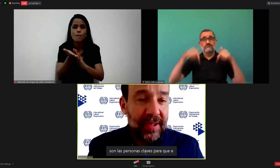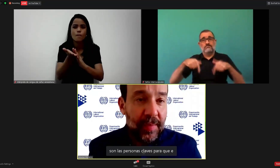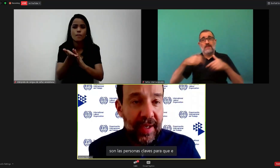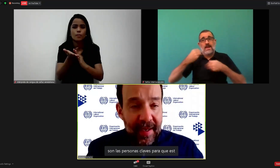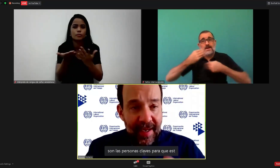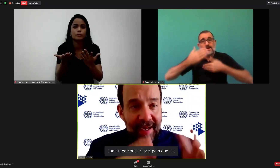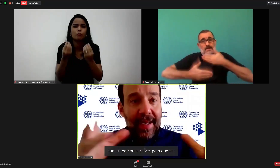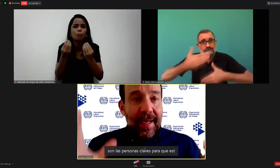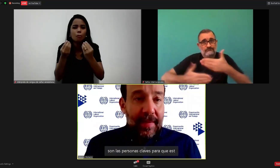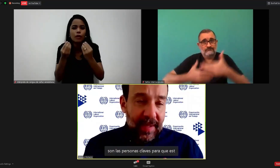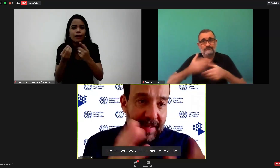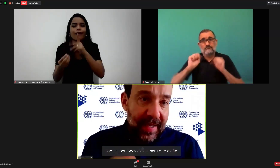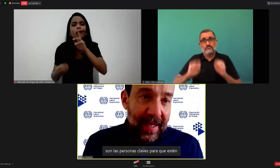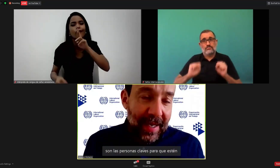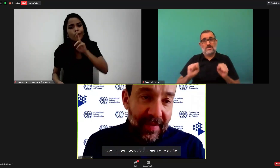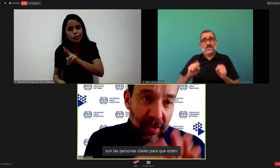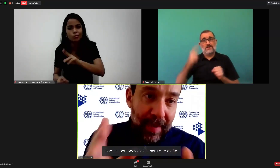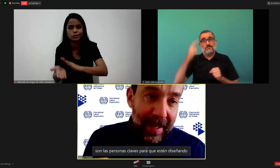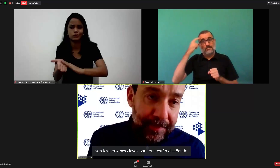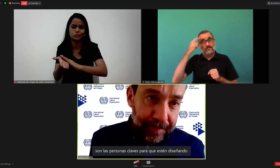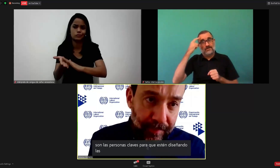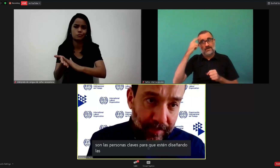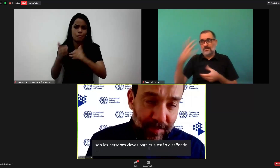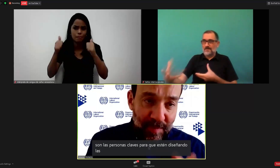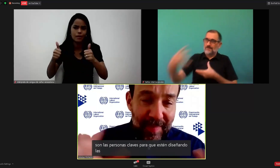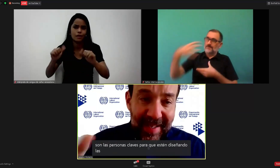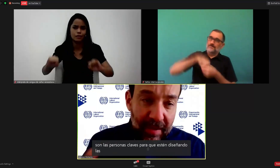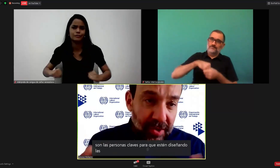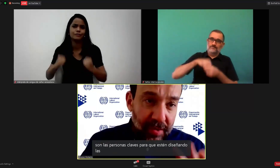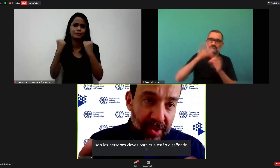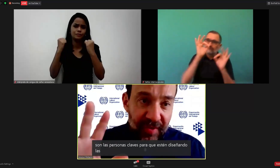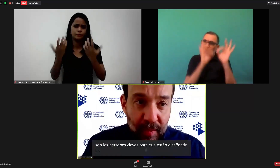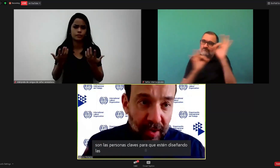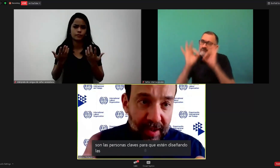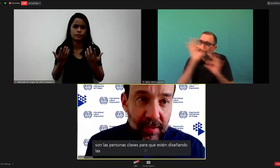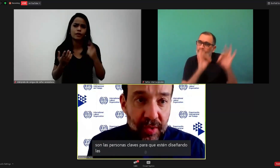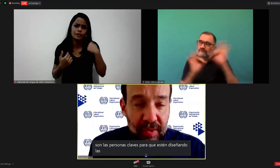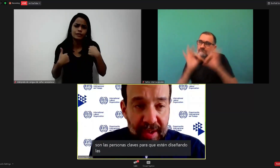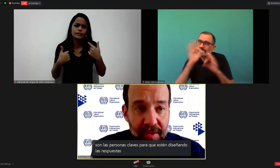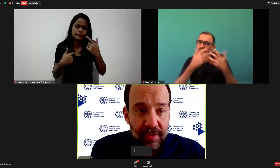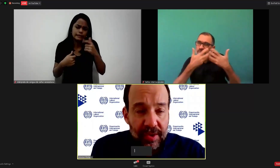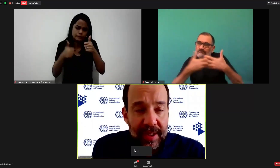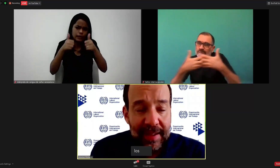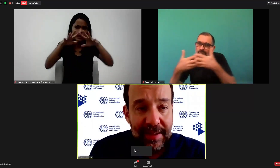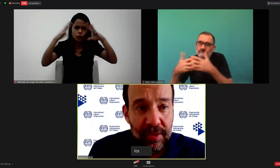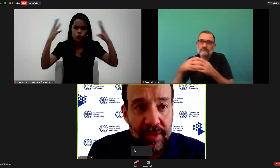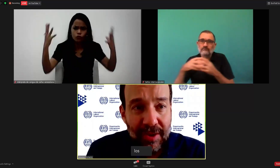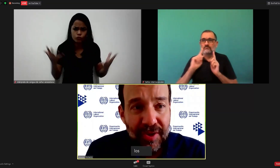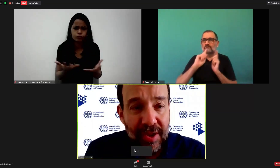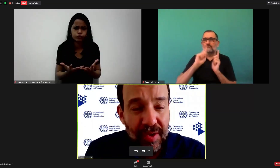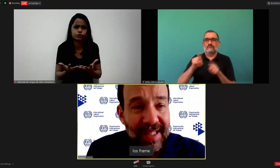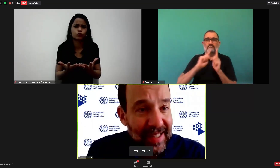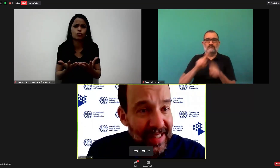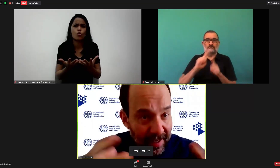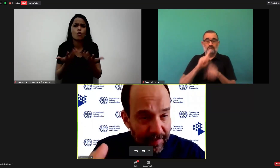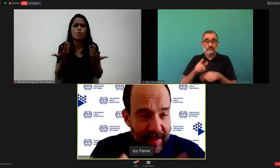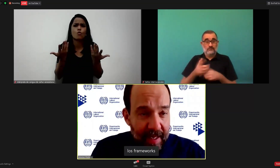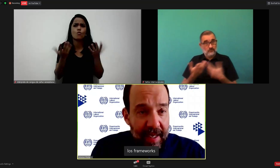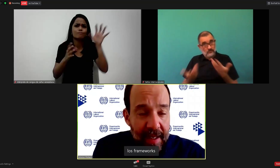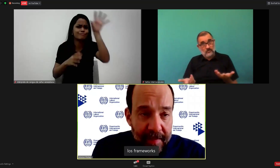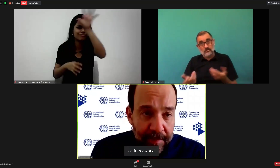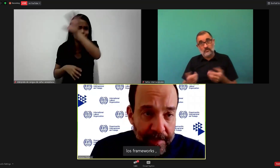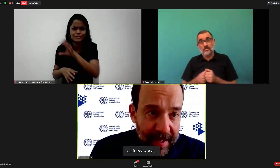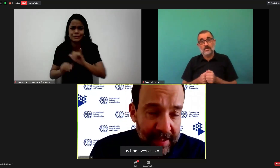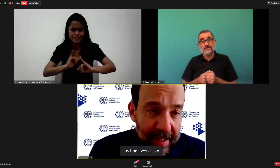diseñar la respuesta. Porque está bien que a nivel global me parece que los frameworks, los contextos, las relaciones ya